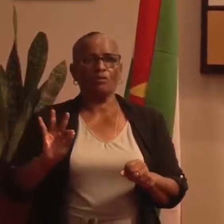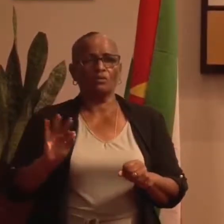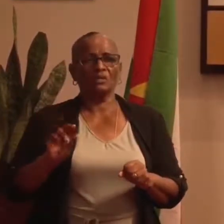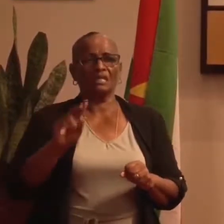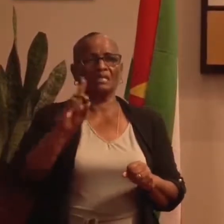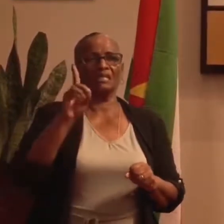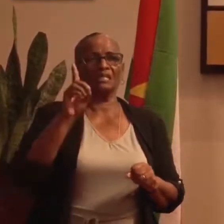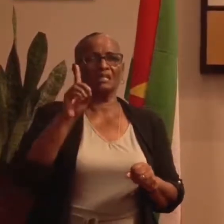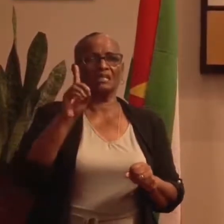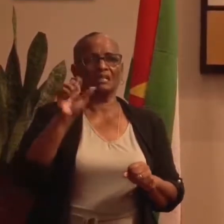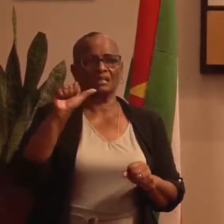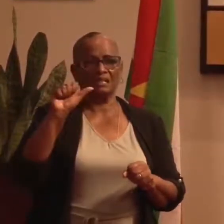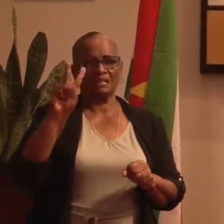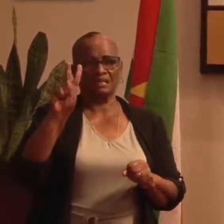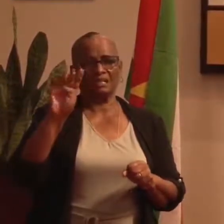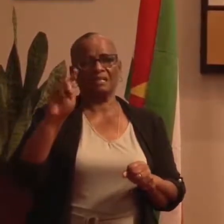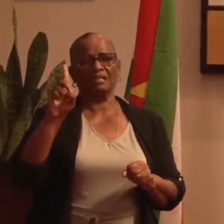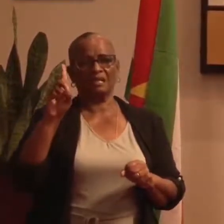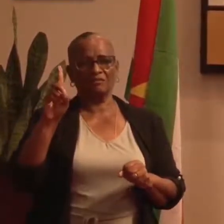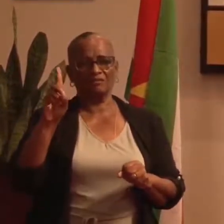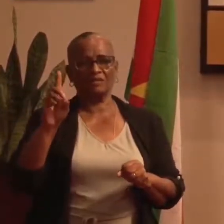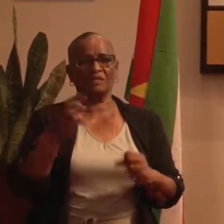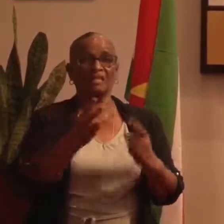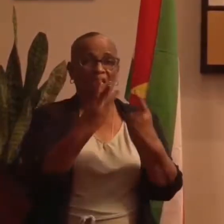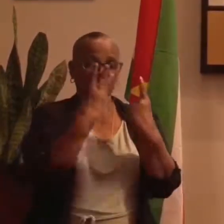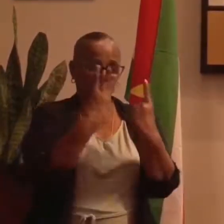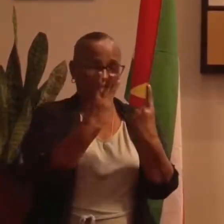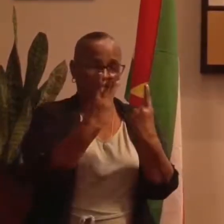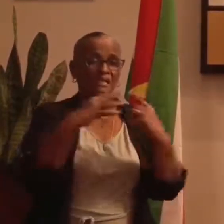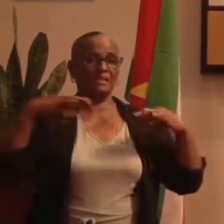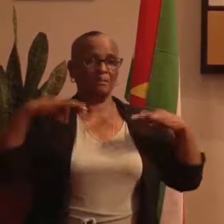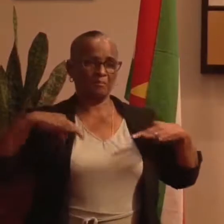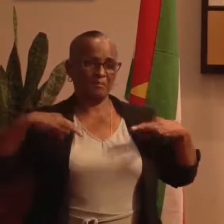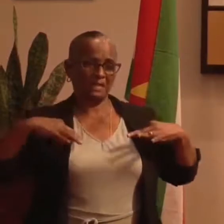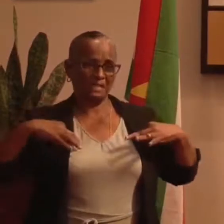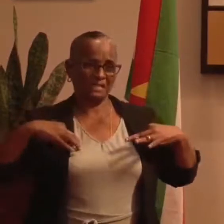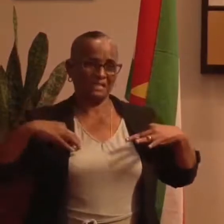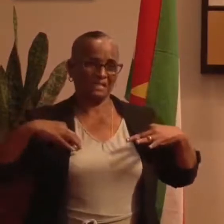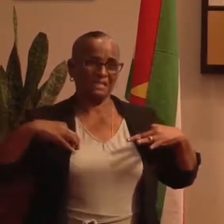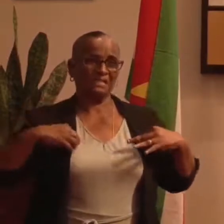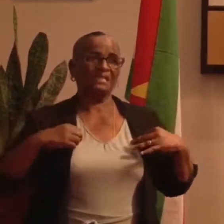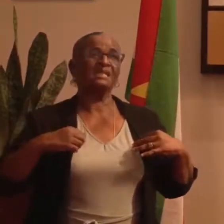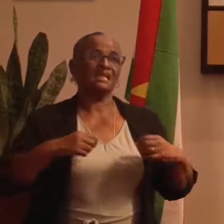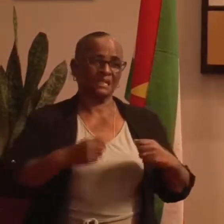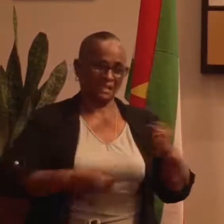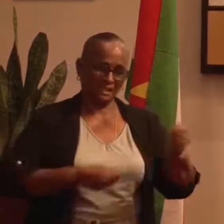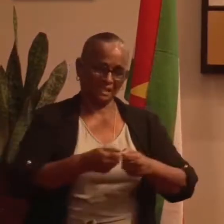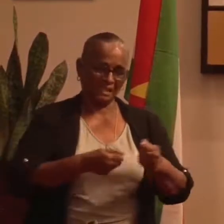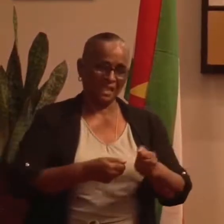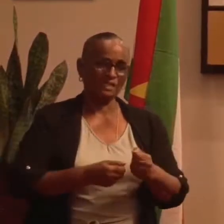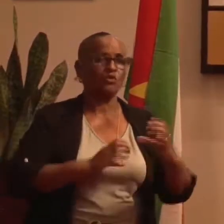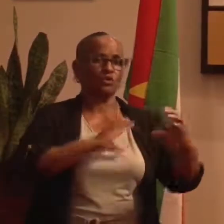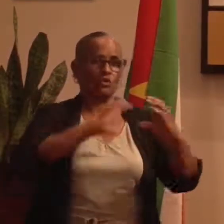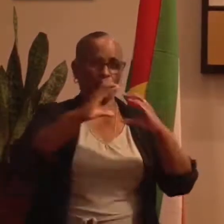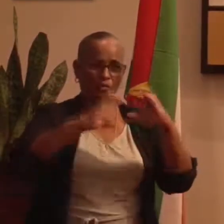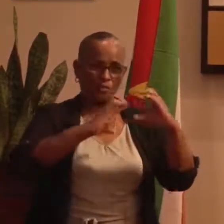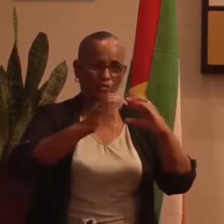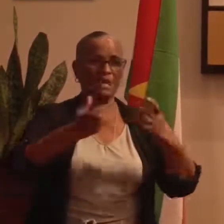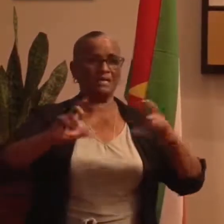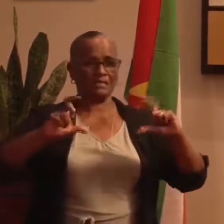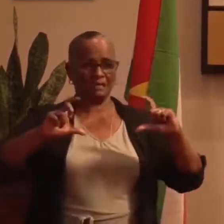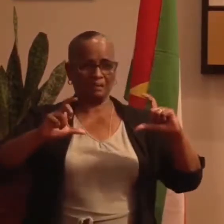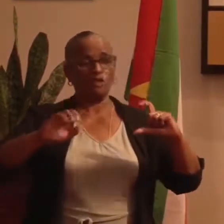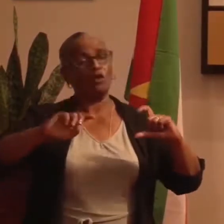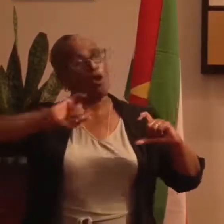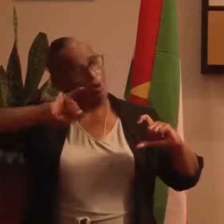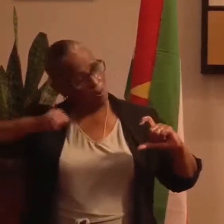David Abiamofo. 13, ministerie van Transport, Communicatie en Toerisme. Wordt weer in het leven